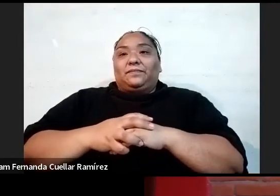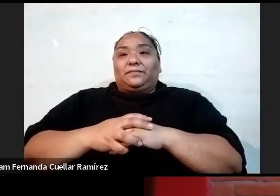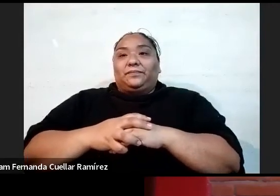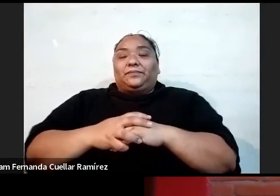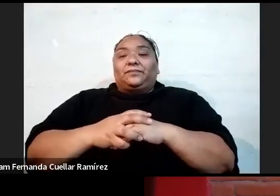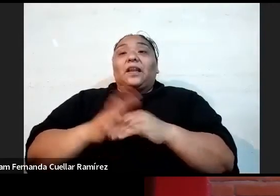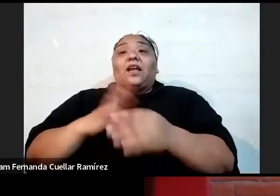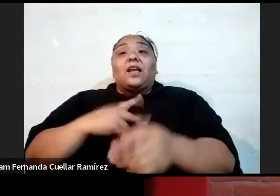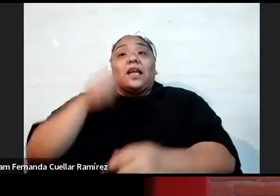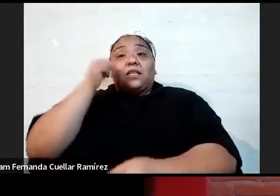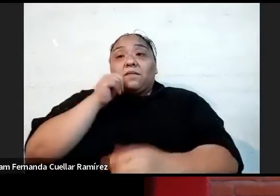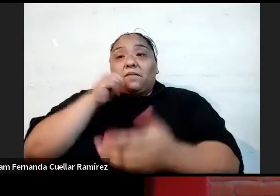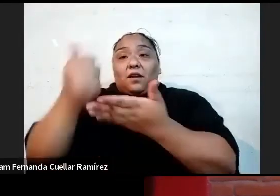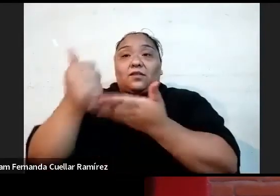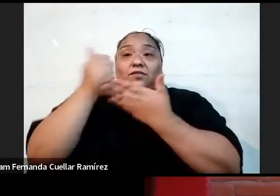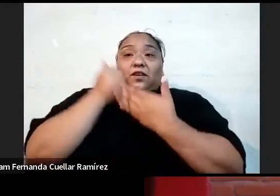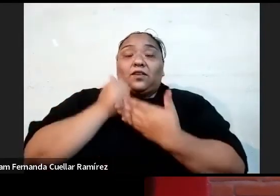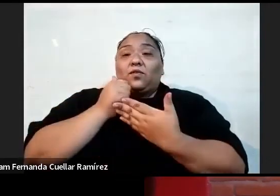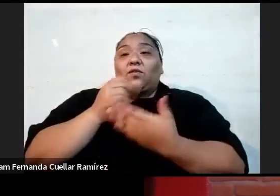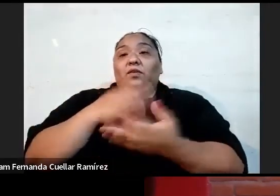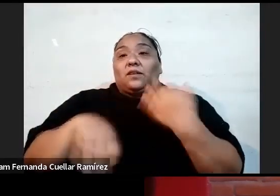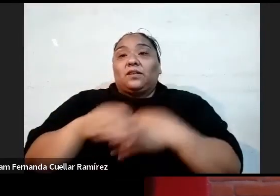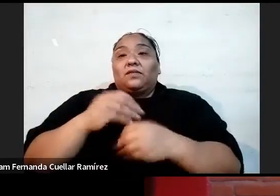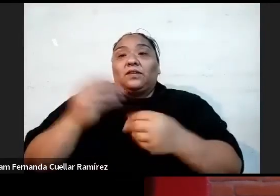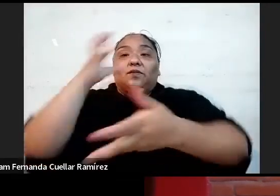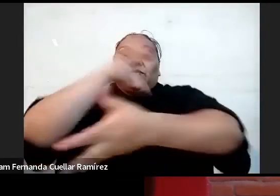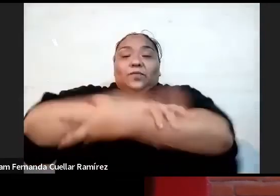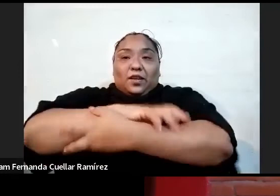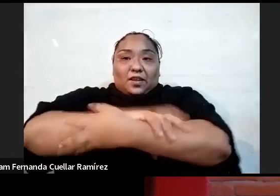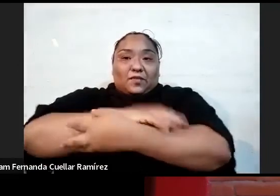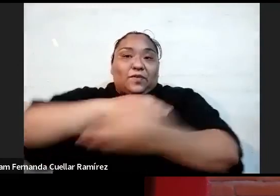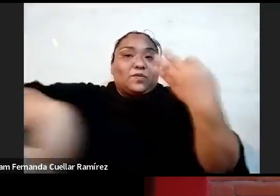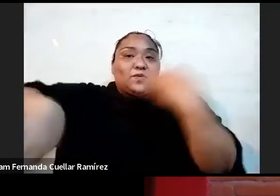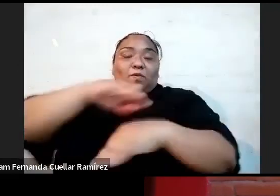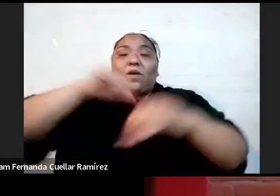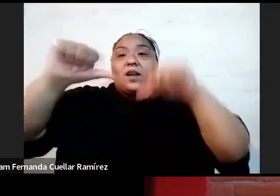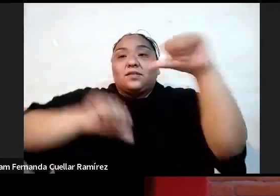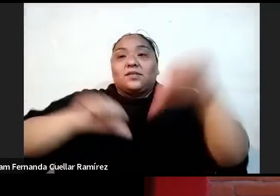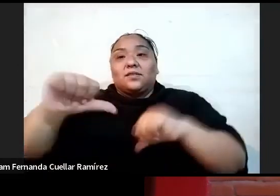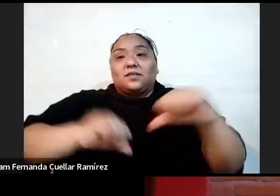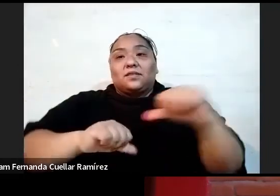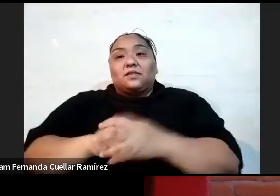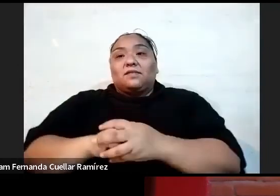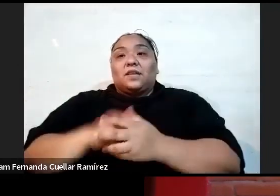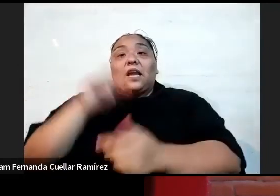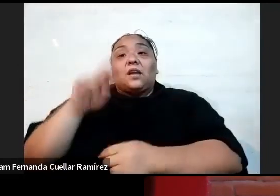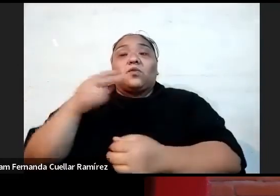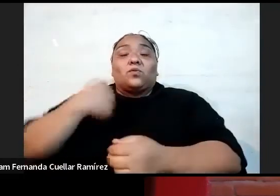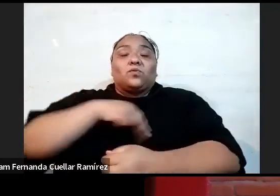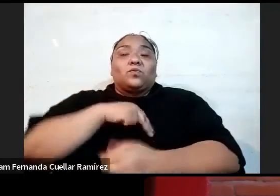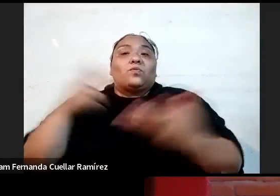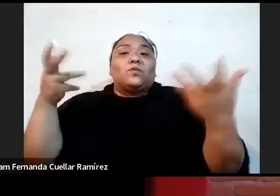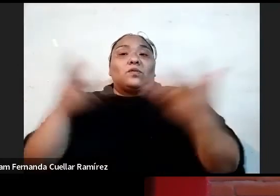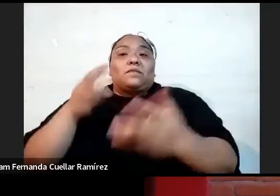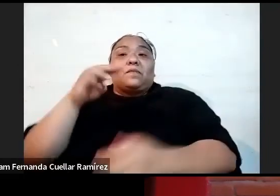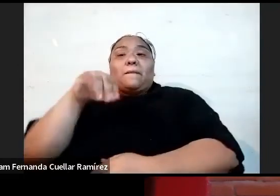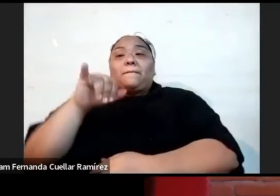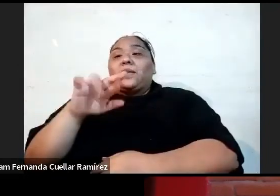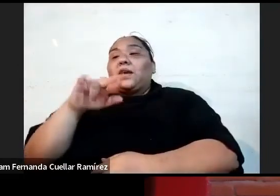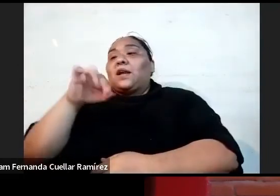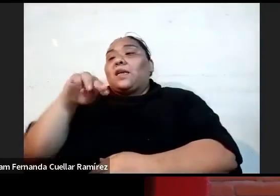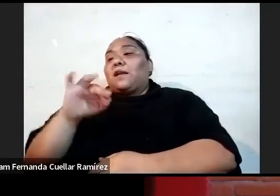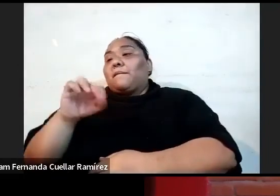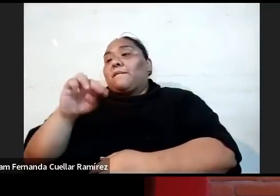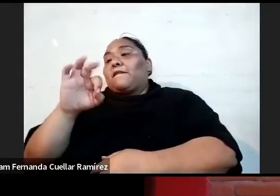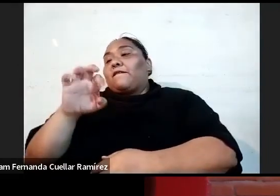nos ayuda y colabora, es un gran aliado en todas estas actividades que realizamos. A Miriam Fernanda Cuellar,